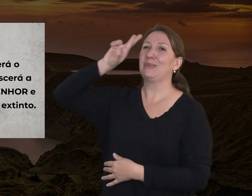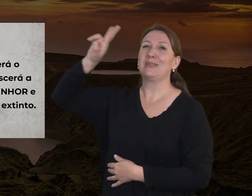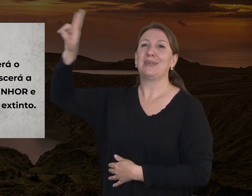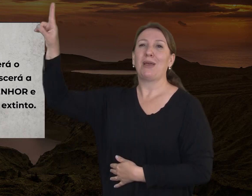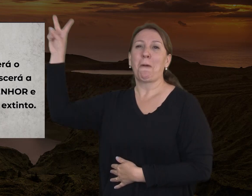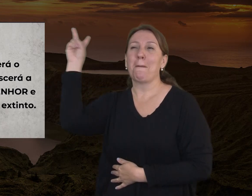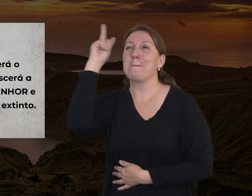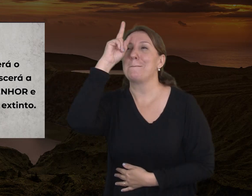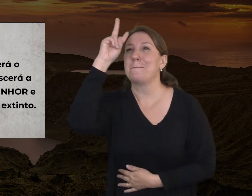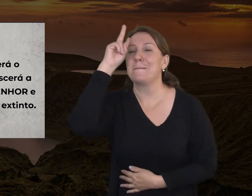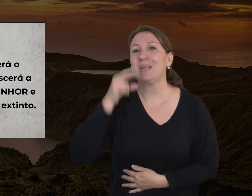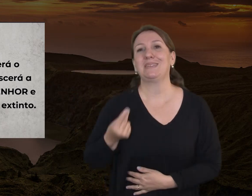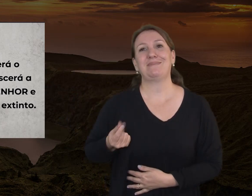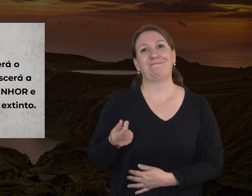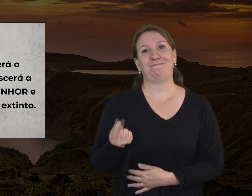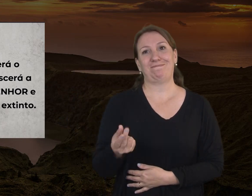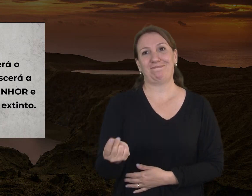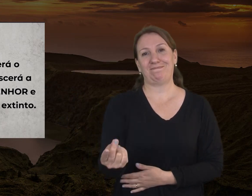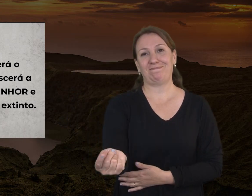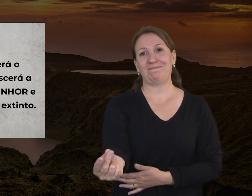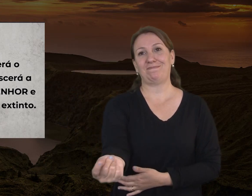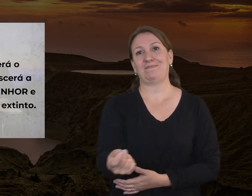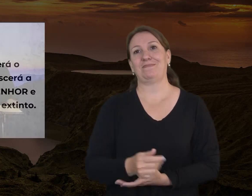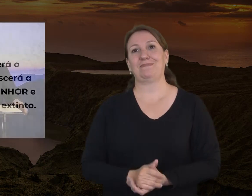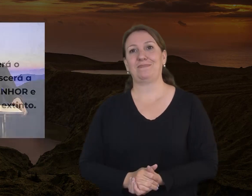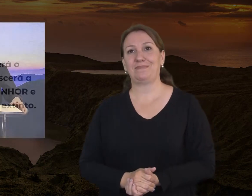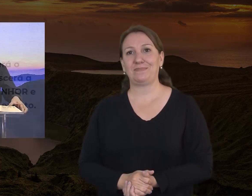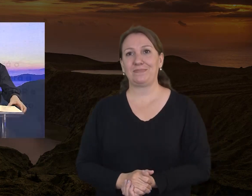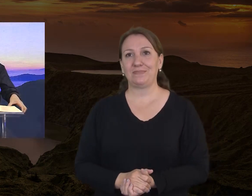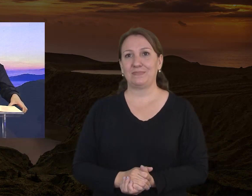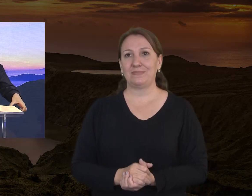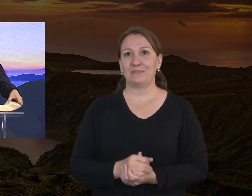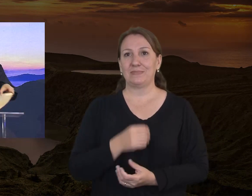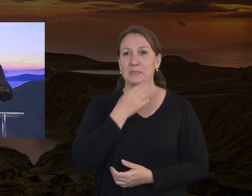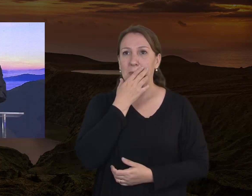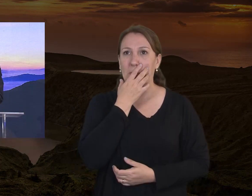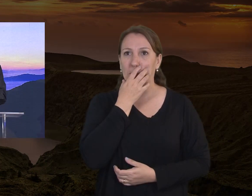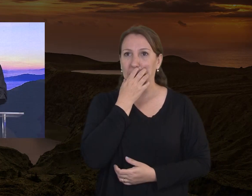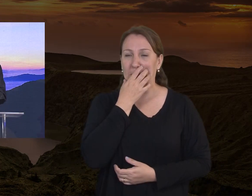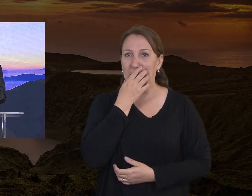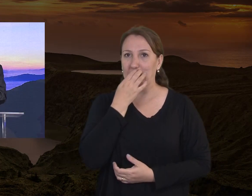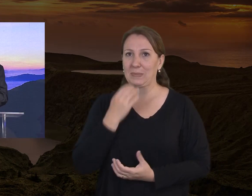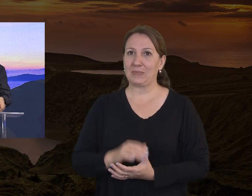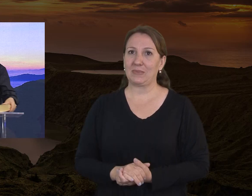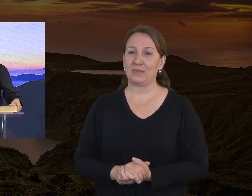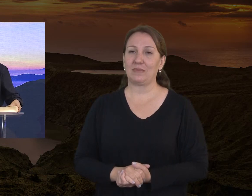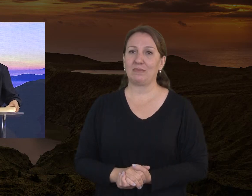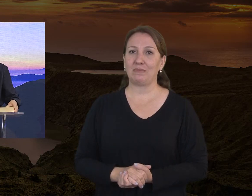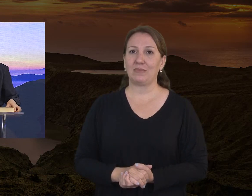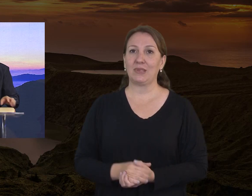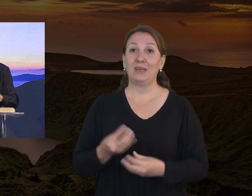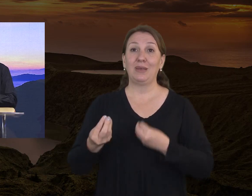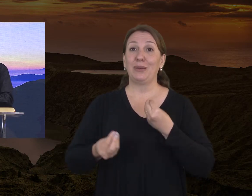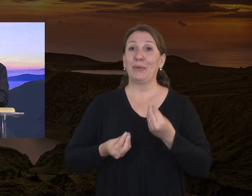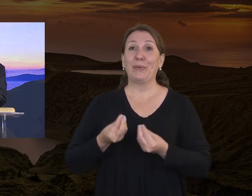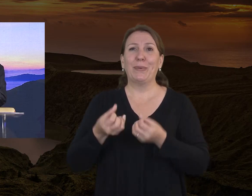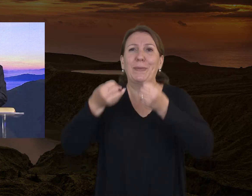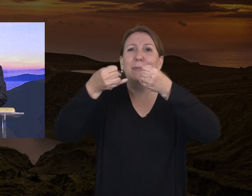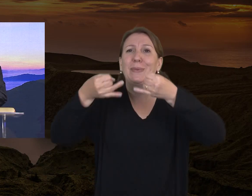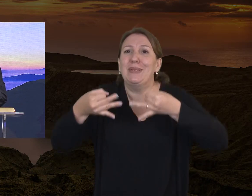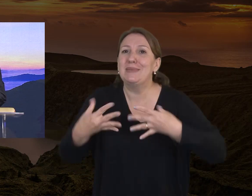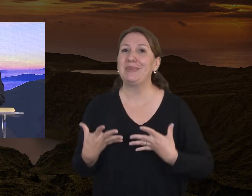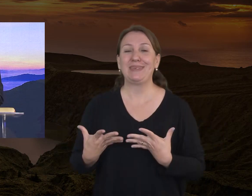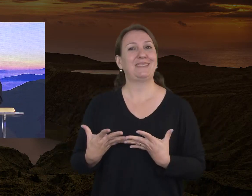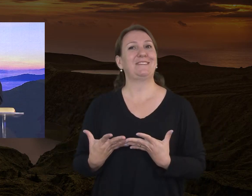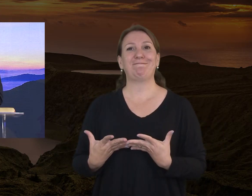será extinto. Oh, queridos irmãos, eu não sei mais como explicar para vocês.